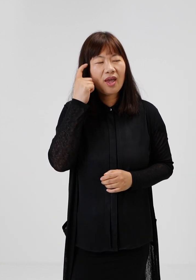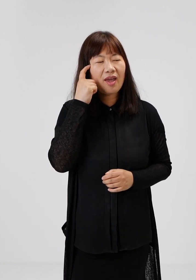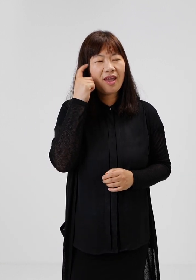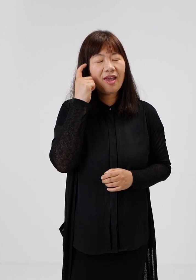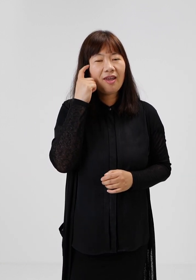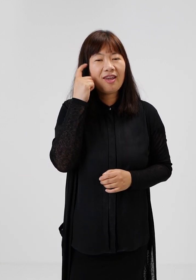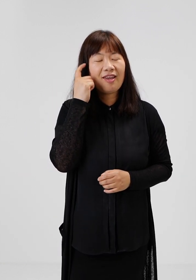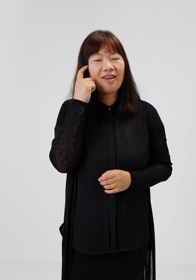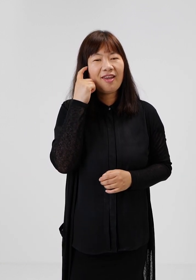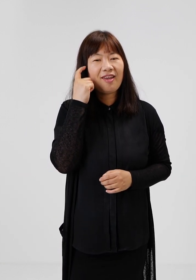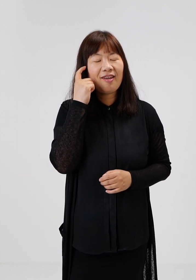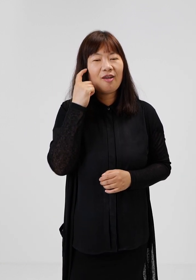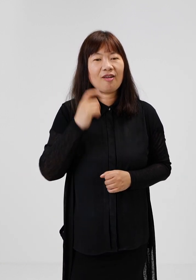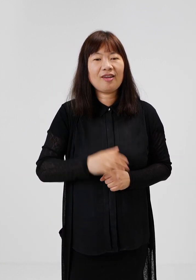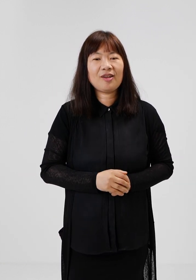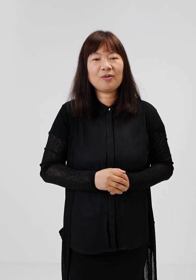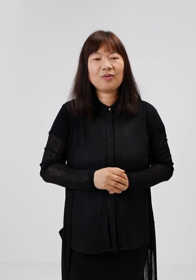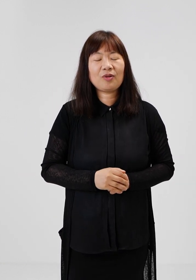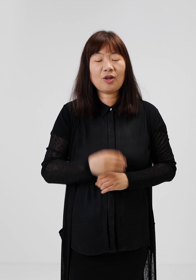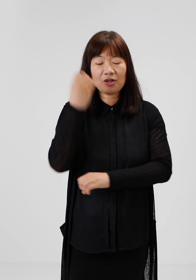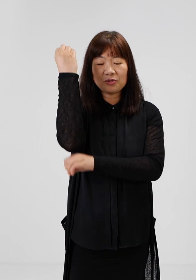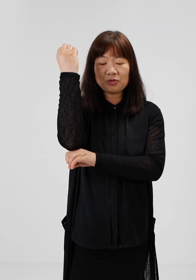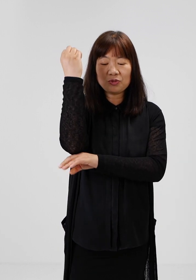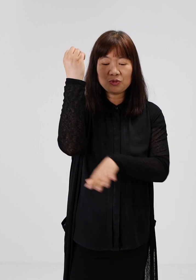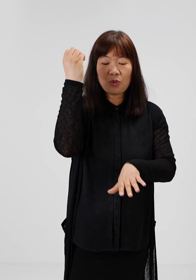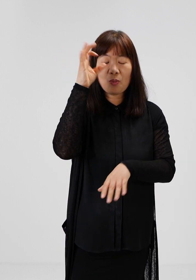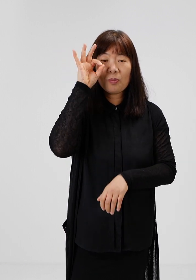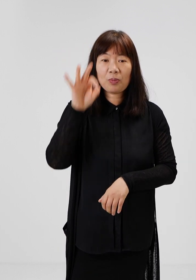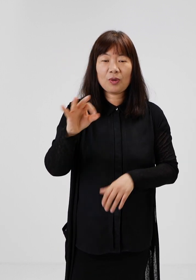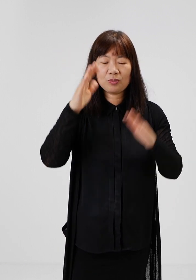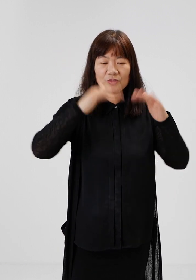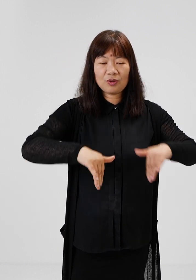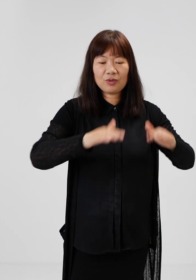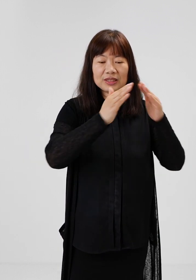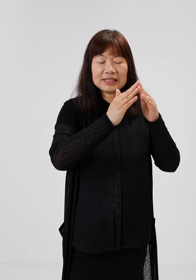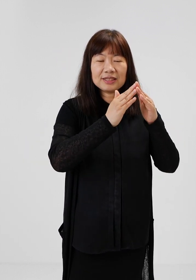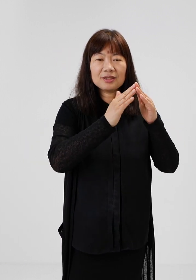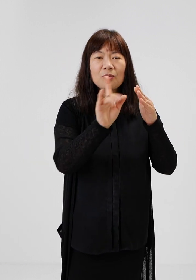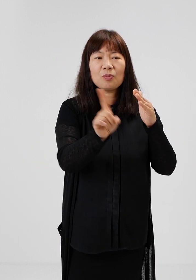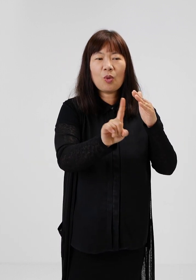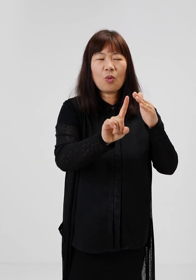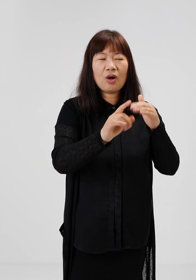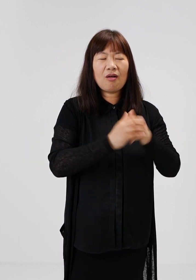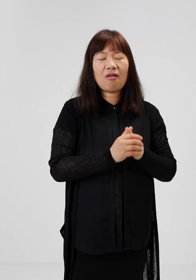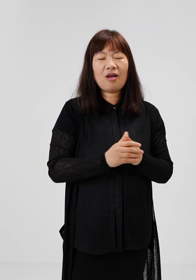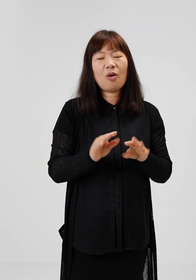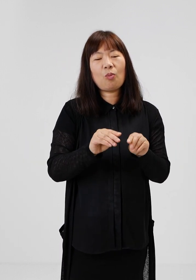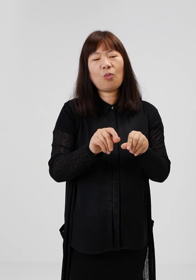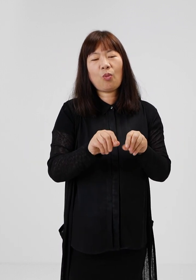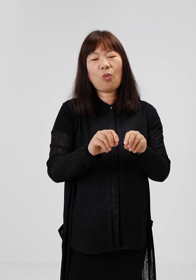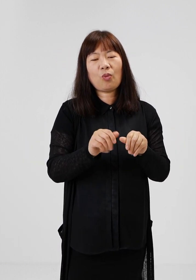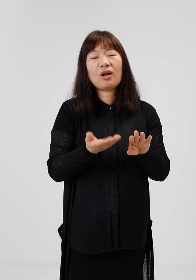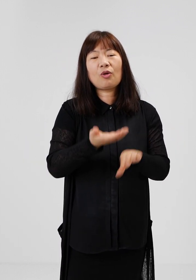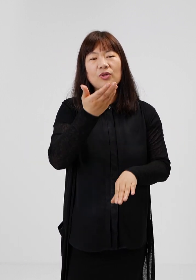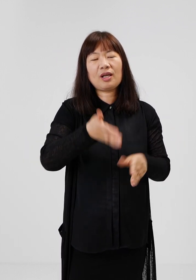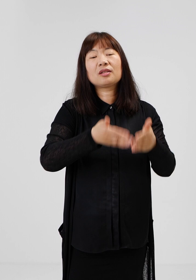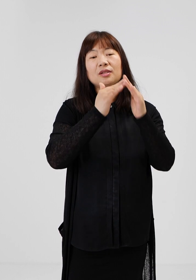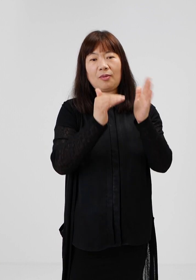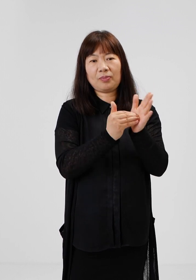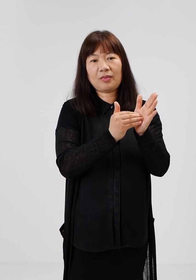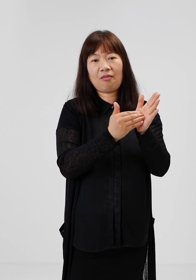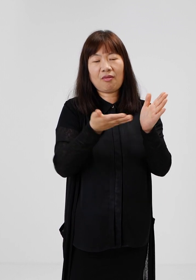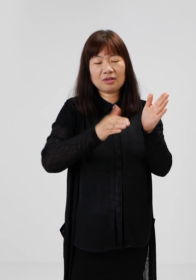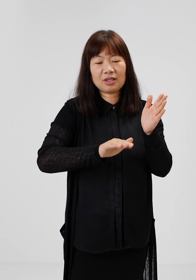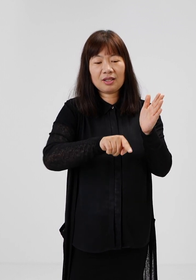집은? 그리고 그 기초를 보니까 이 무너진 집이 그만 모래 위에다가 집을 지었어요. 근데